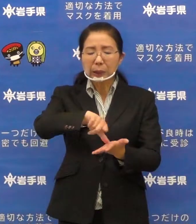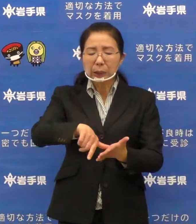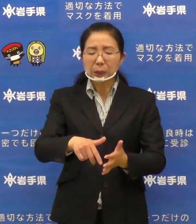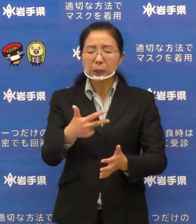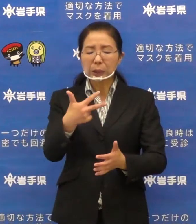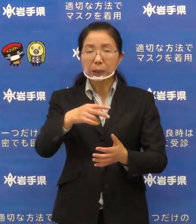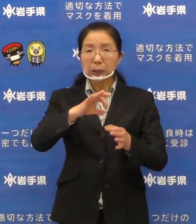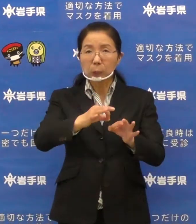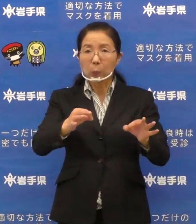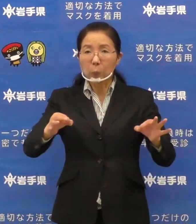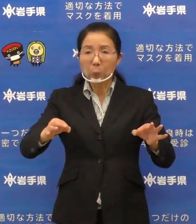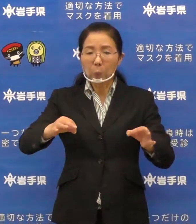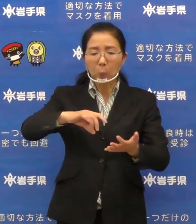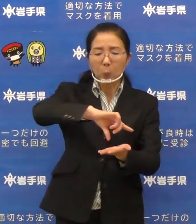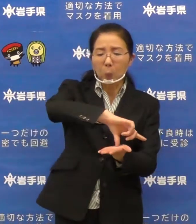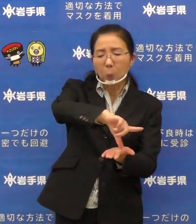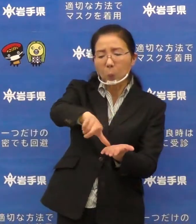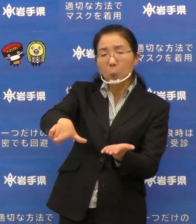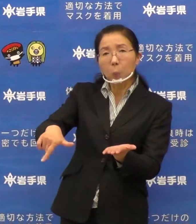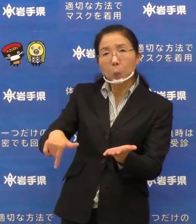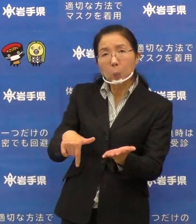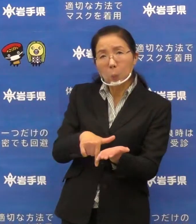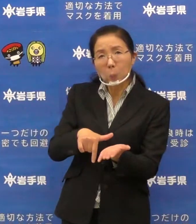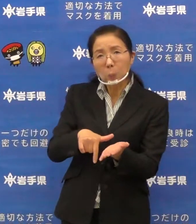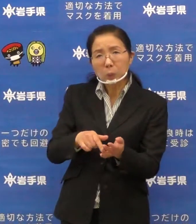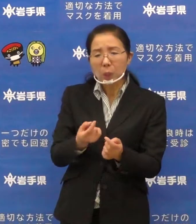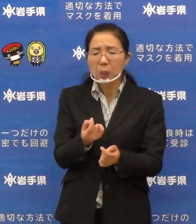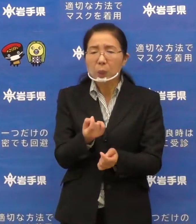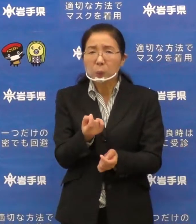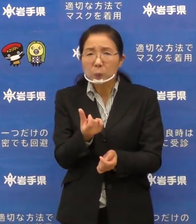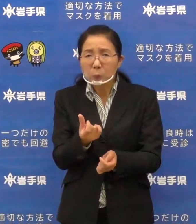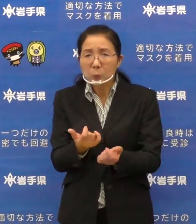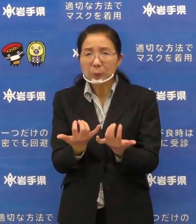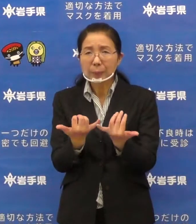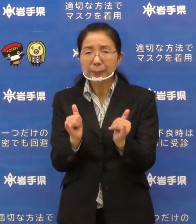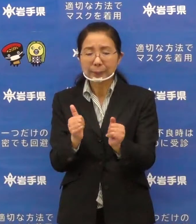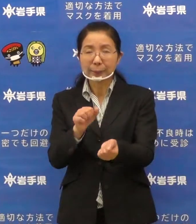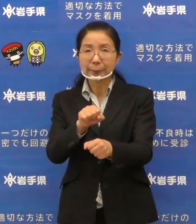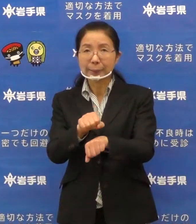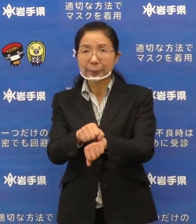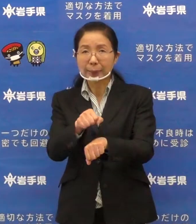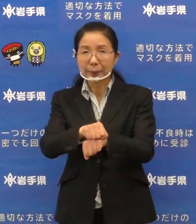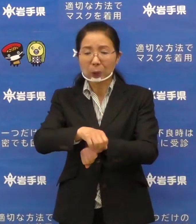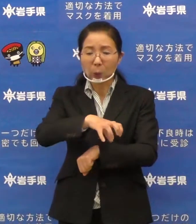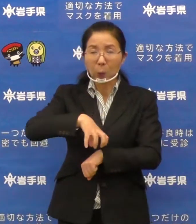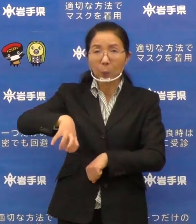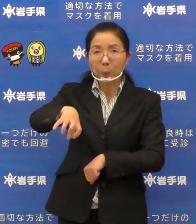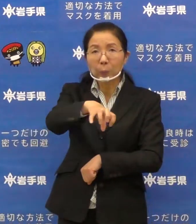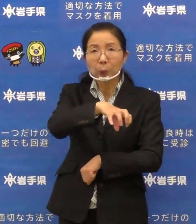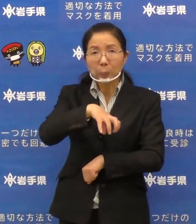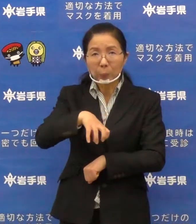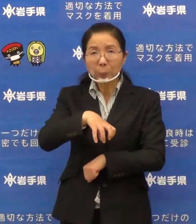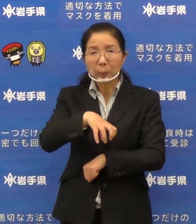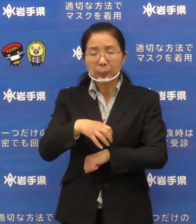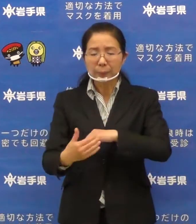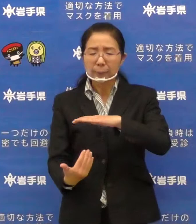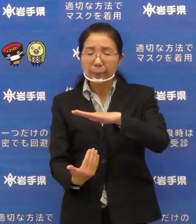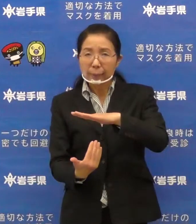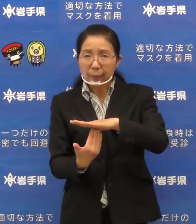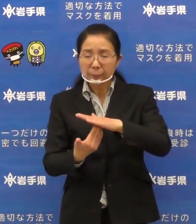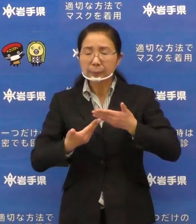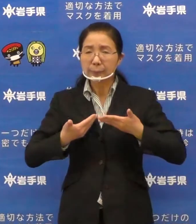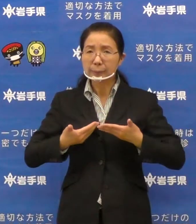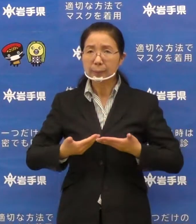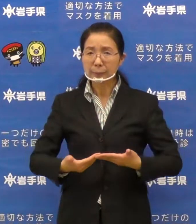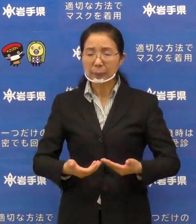で少ない医療人材の下で、まあ、最大限この安全安心